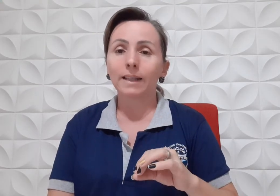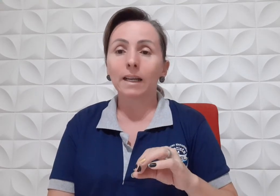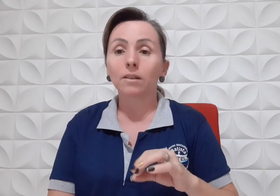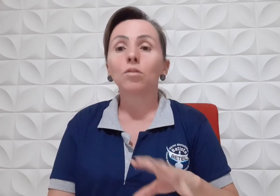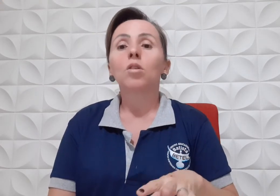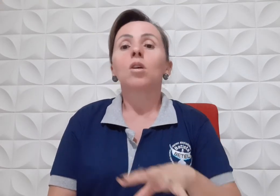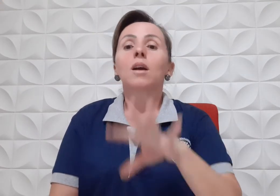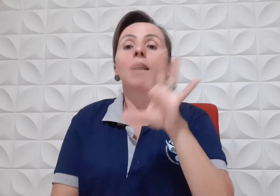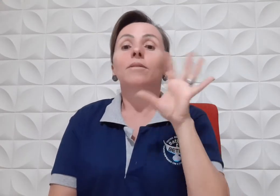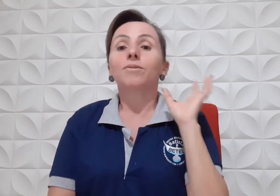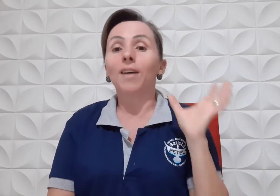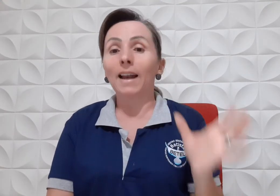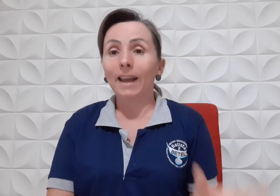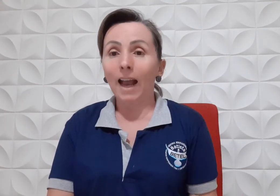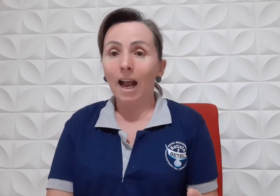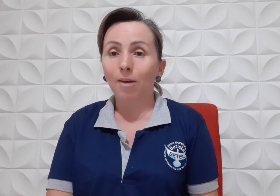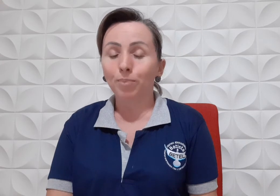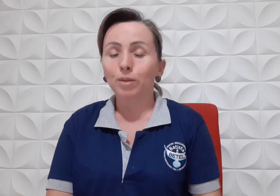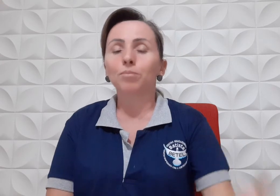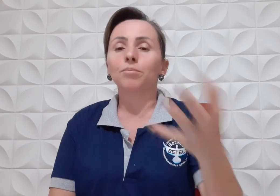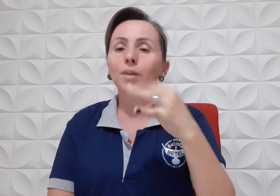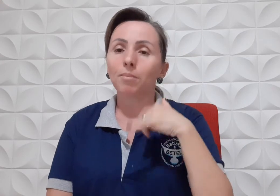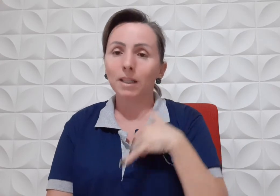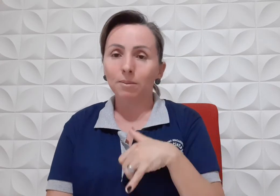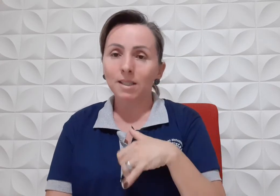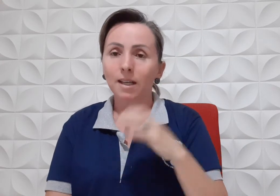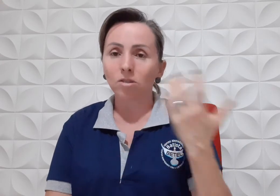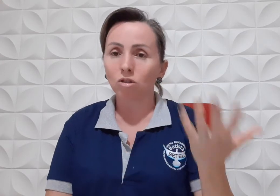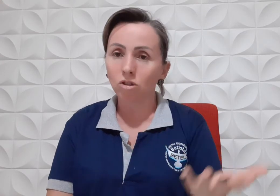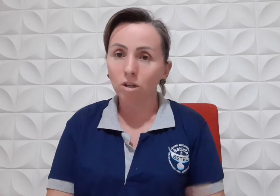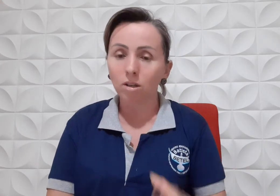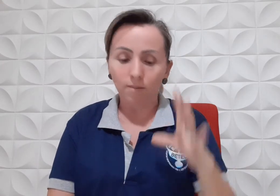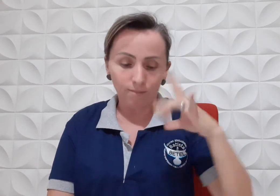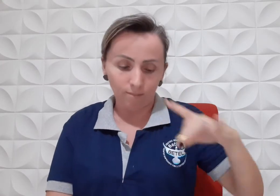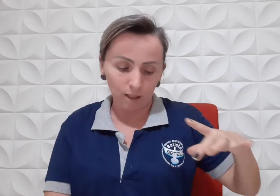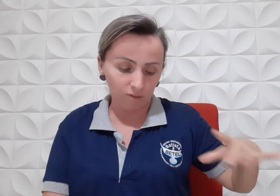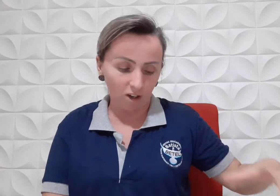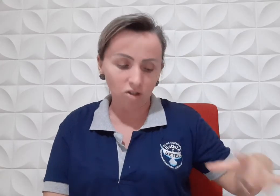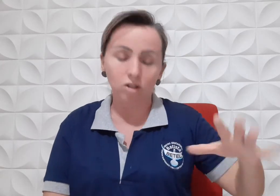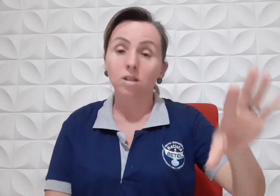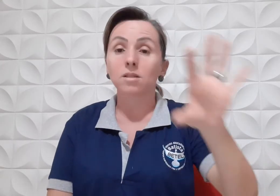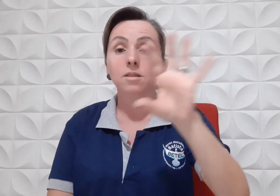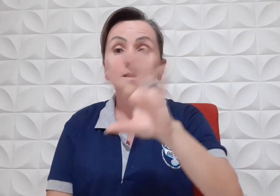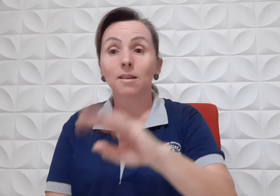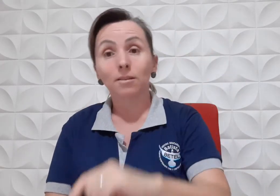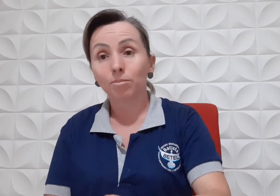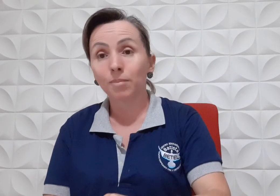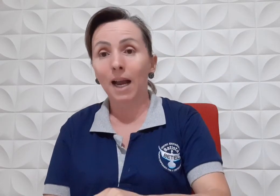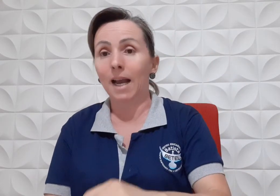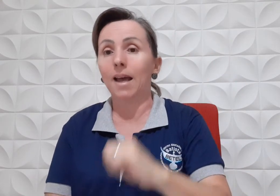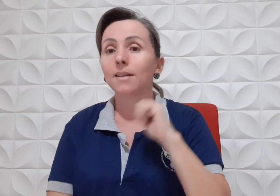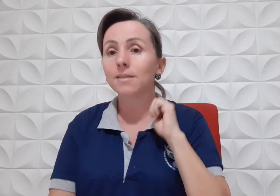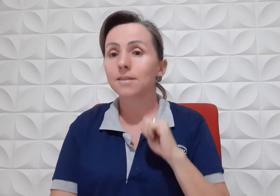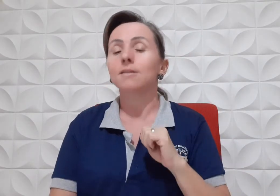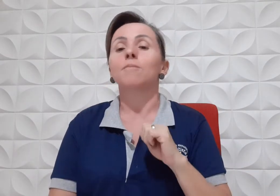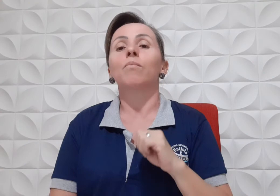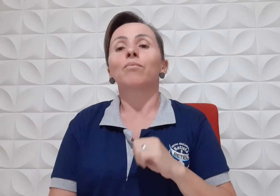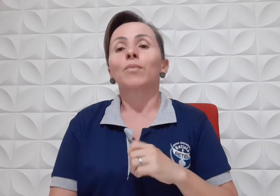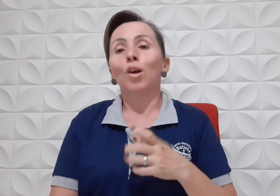caderno. Falei rápido, me manda mensagem que eu te mando fotinhas. Mas, como